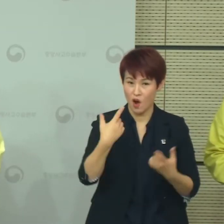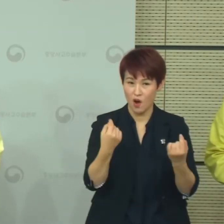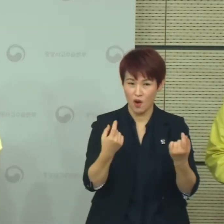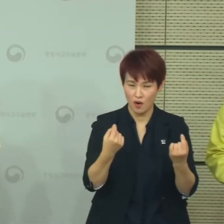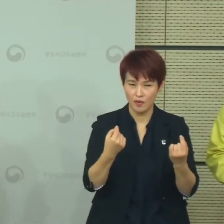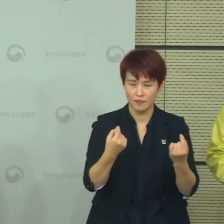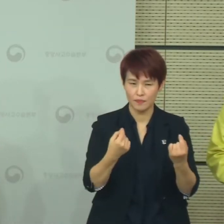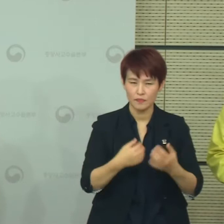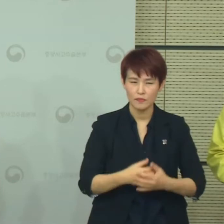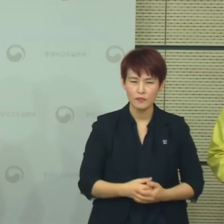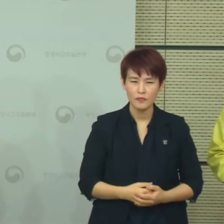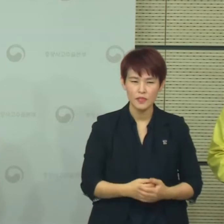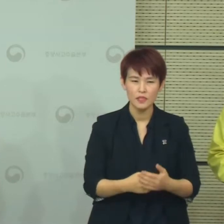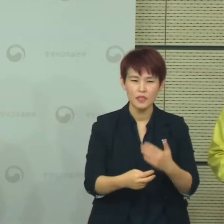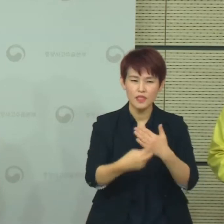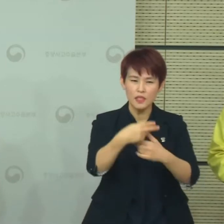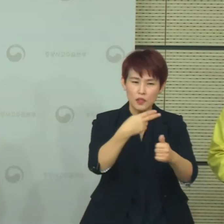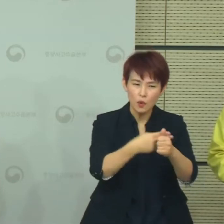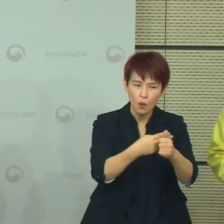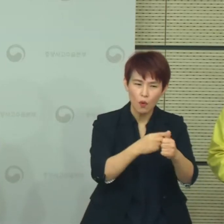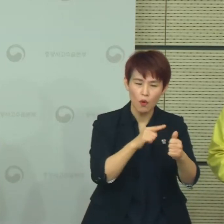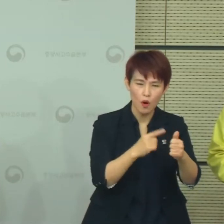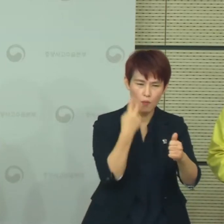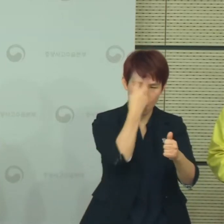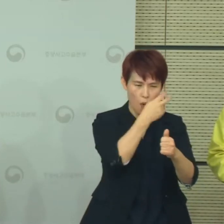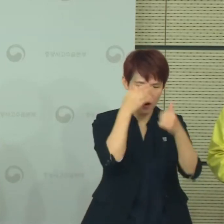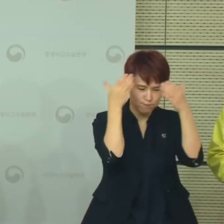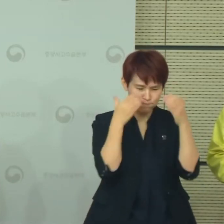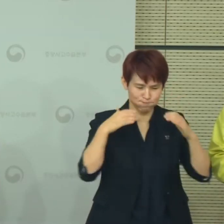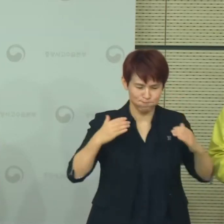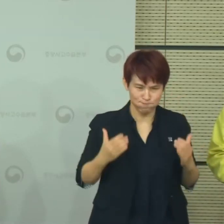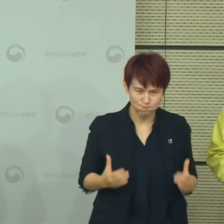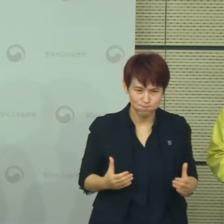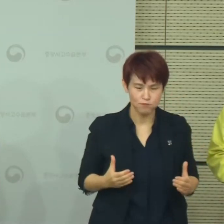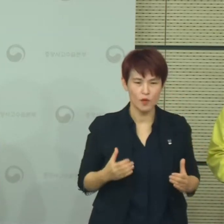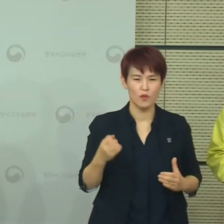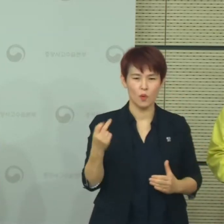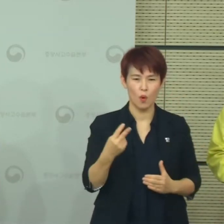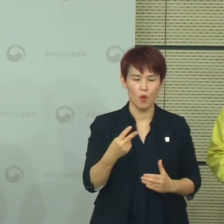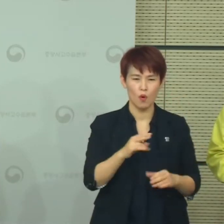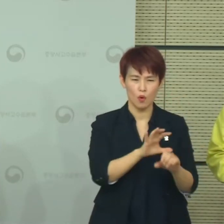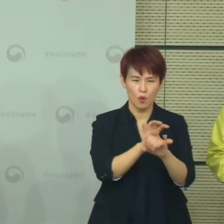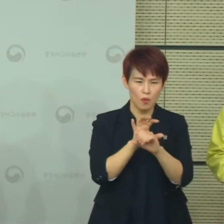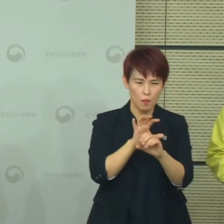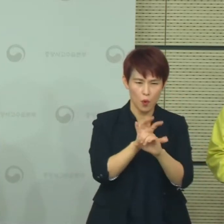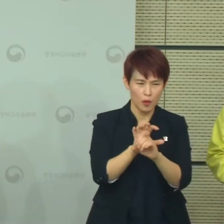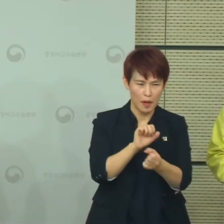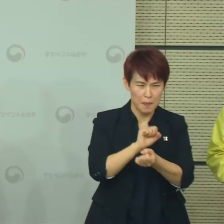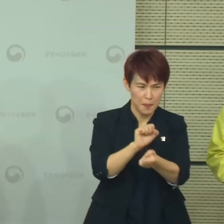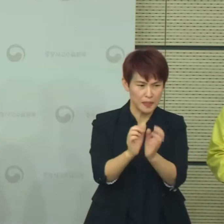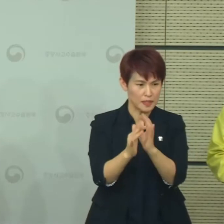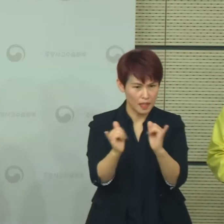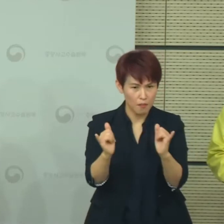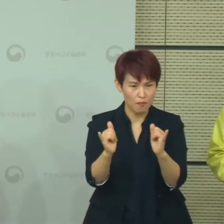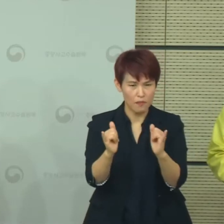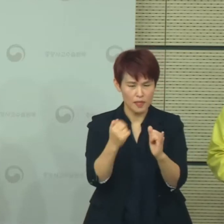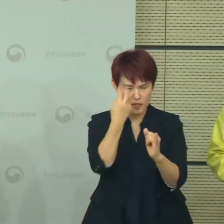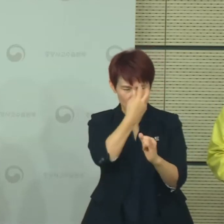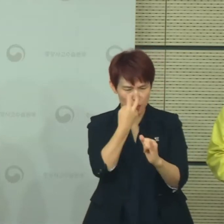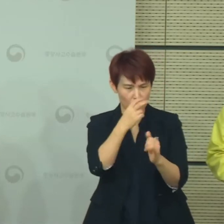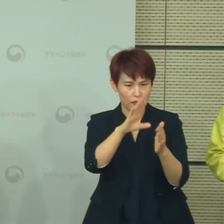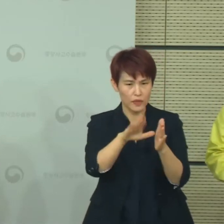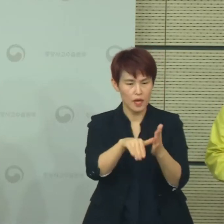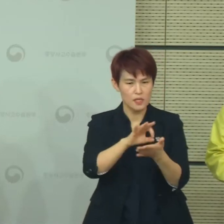같이 그 의료진에 대한 그 보호장구 또 그리고 코로나19 환자 진료를 위해서